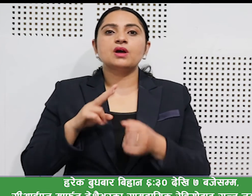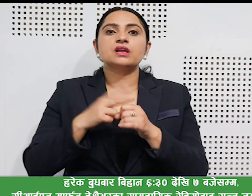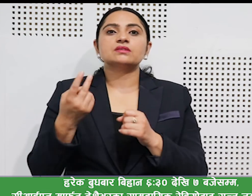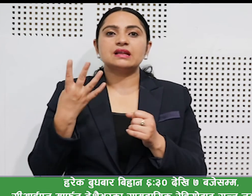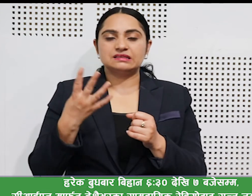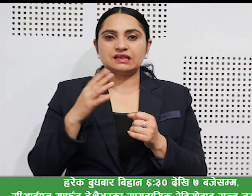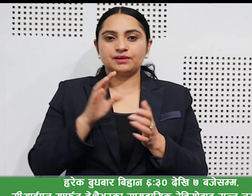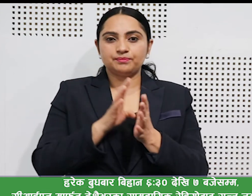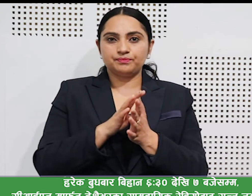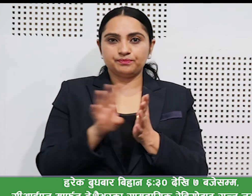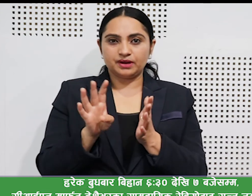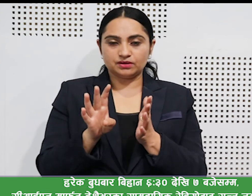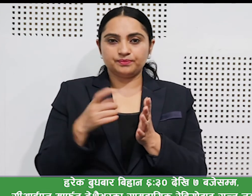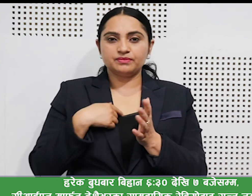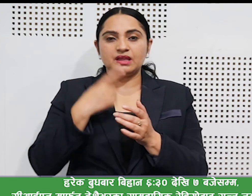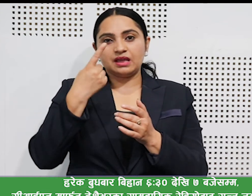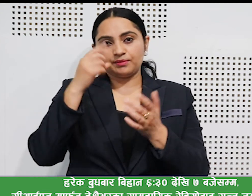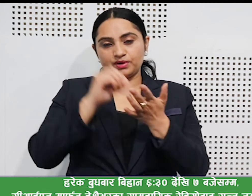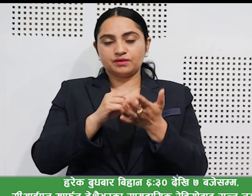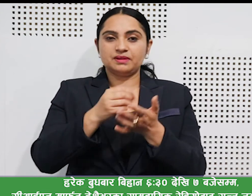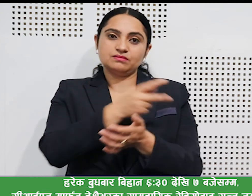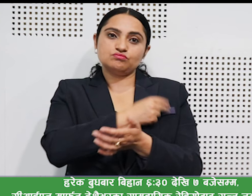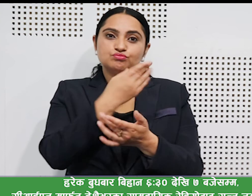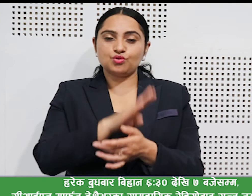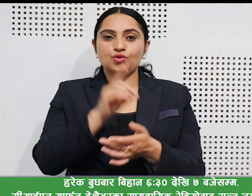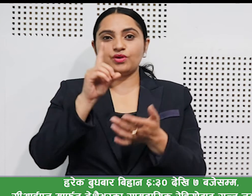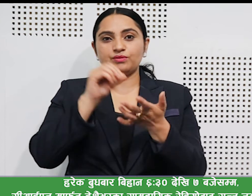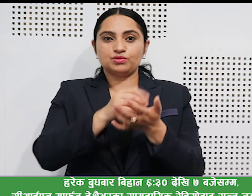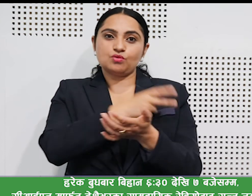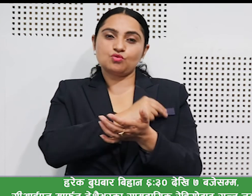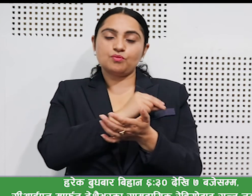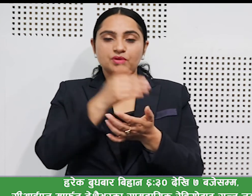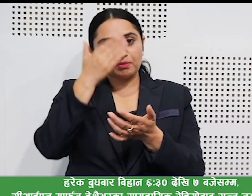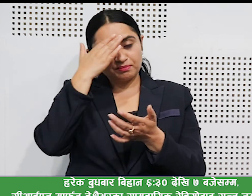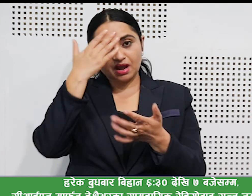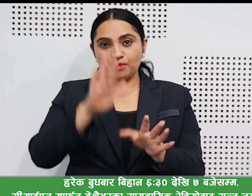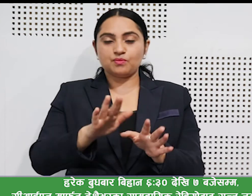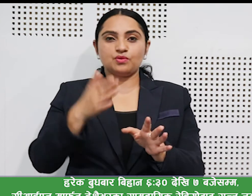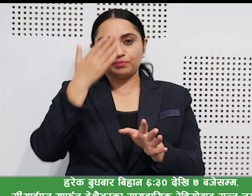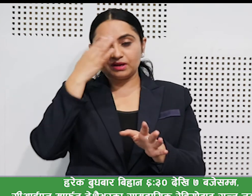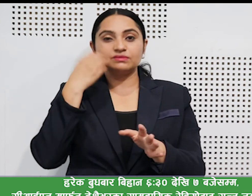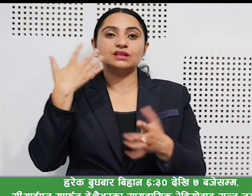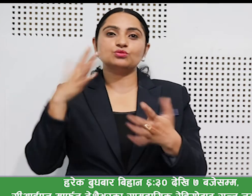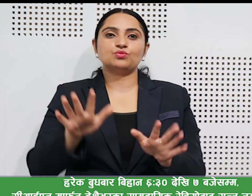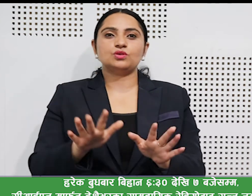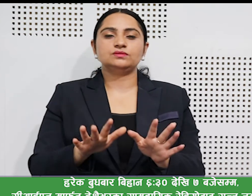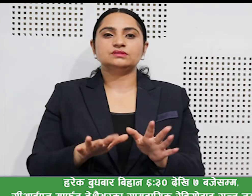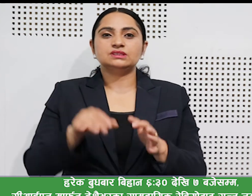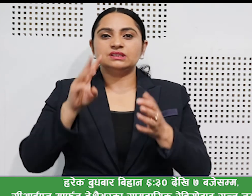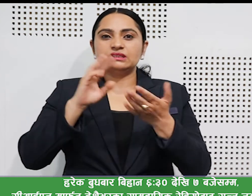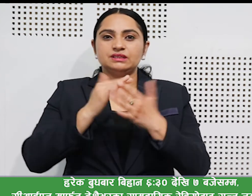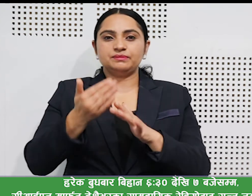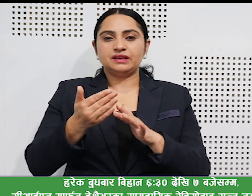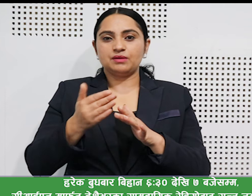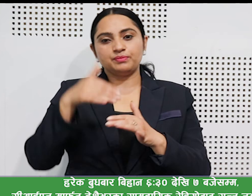पाजरपत मैले एउटा मात्र लगाएँ। एउटा लगाएर पछि बिराम भएर चाहिँ सुतेँ। ज्वरो आयो भन्दा अनि ज्वरो आएपछि 3 महिना लाउनुपर्छ